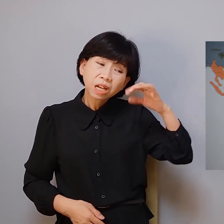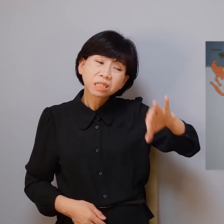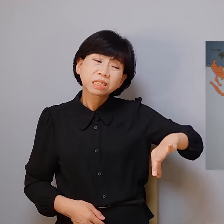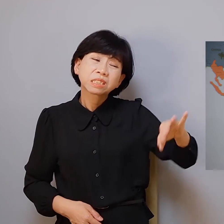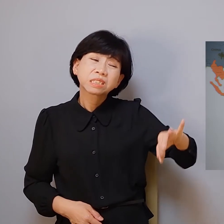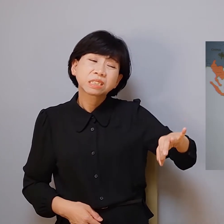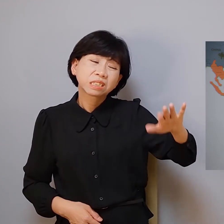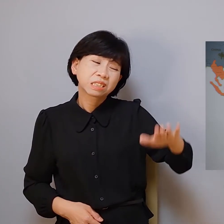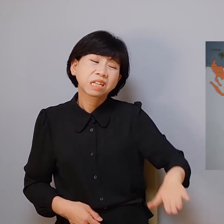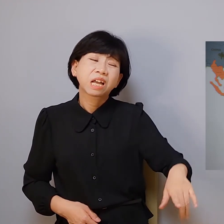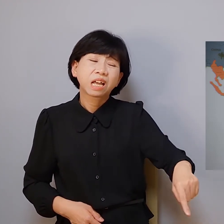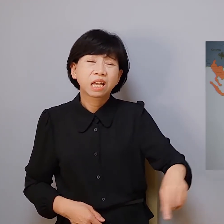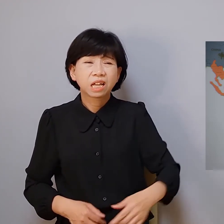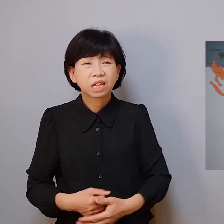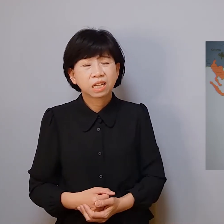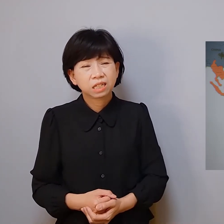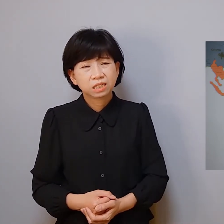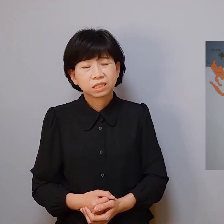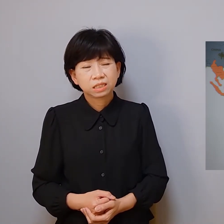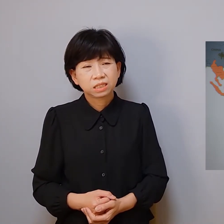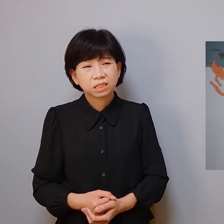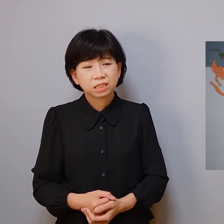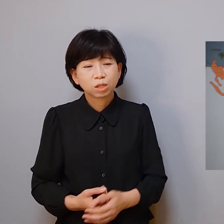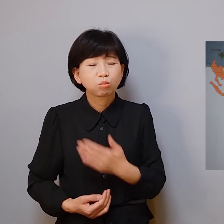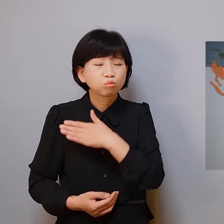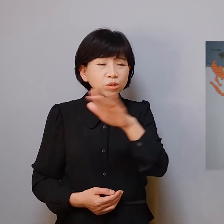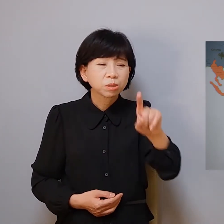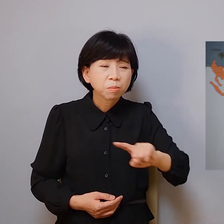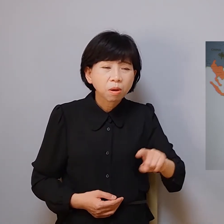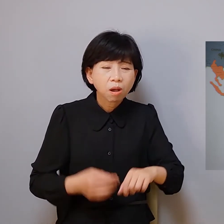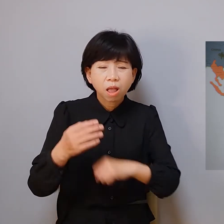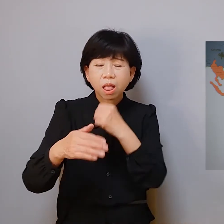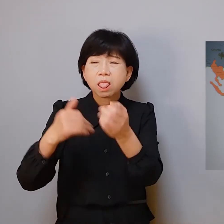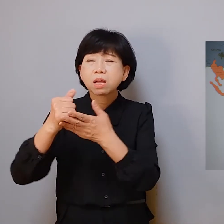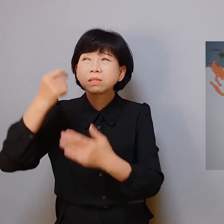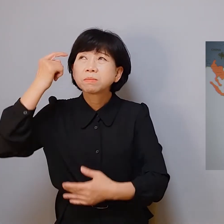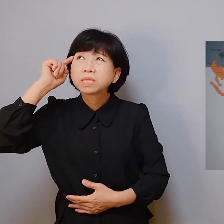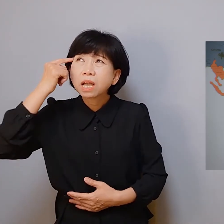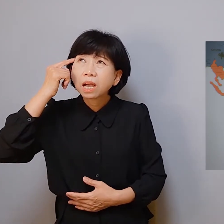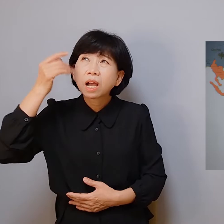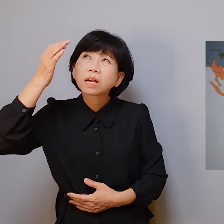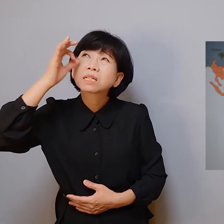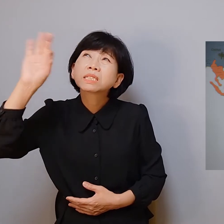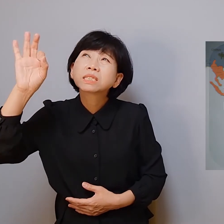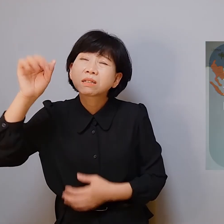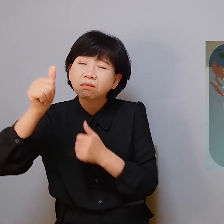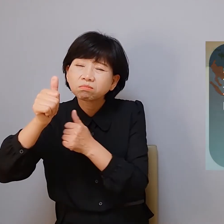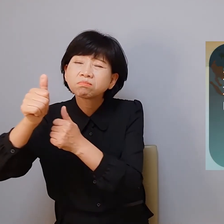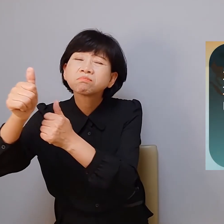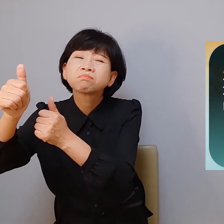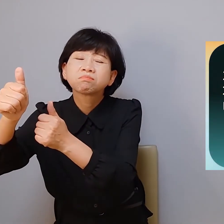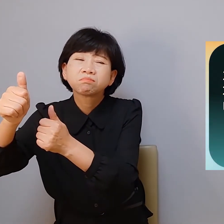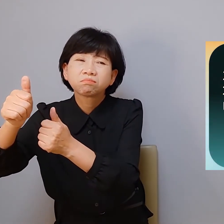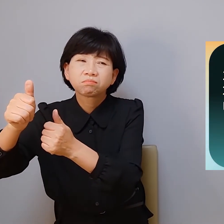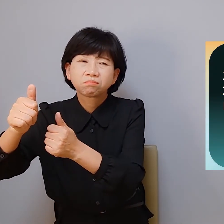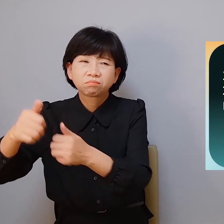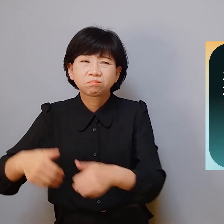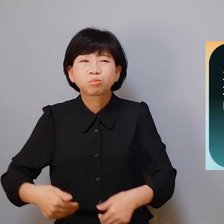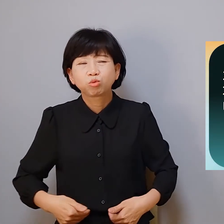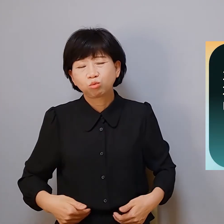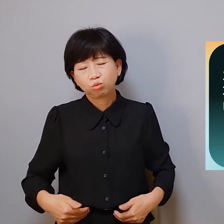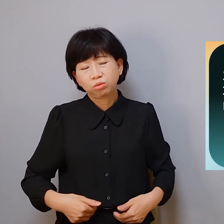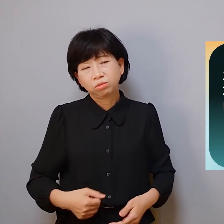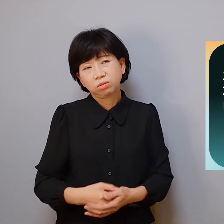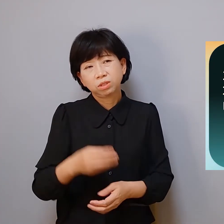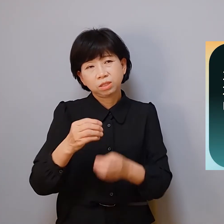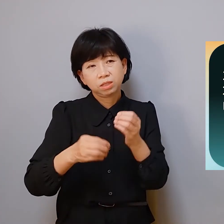인도하시는 길이 어디인가를 인정하고 그 길로 가는 게 필요하다는 거죠. 시편 121편 3절에서 6절 한